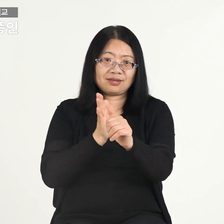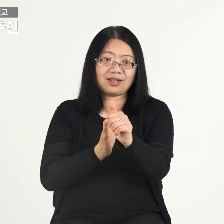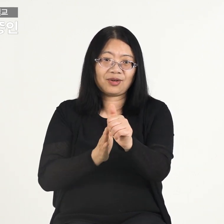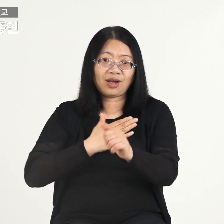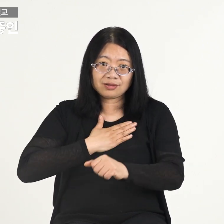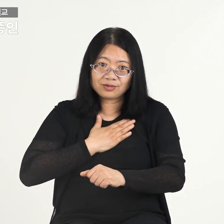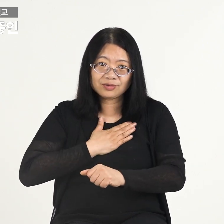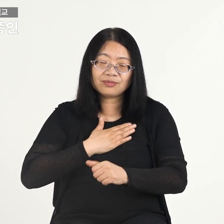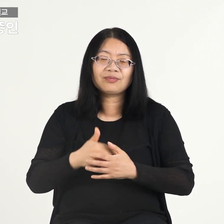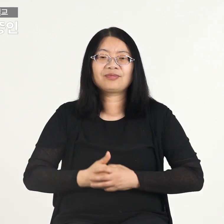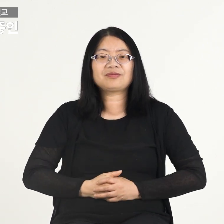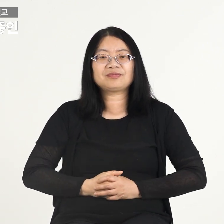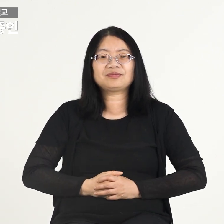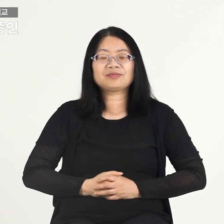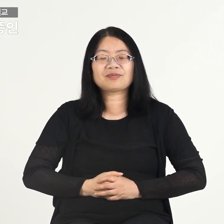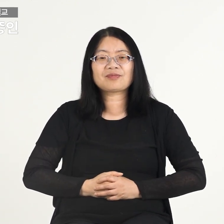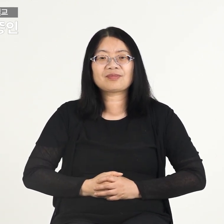됩니다.